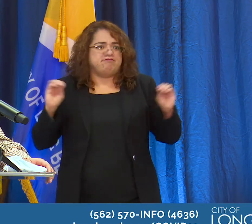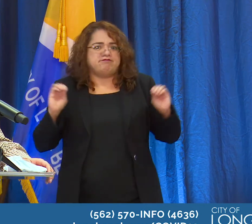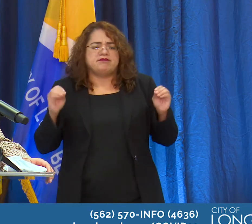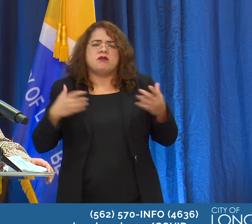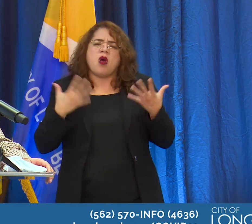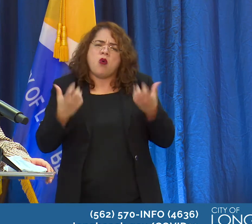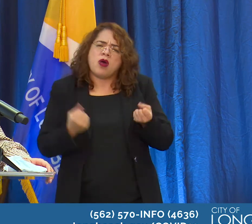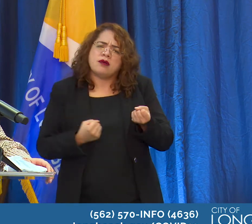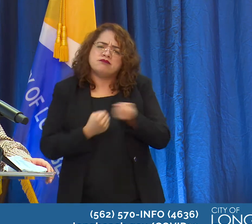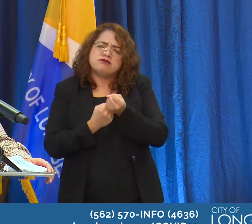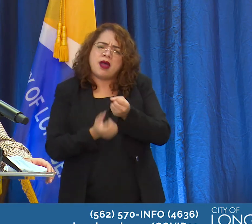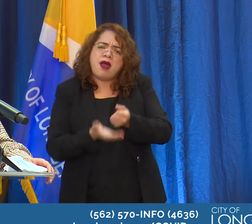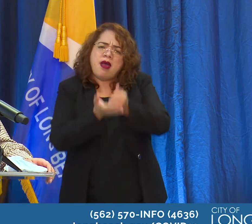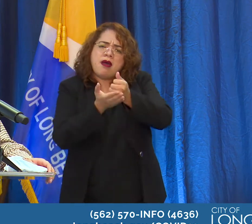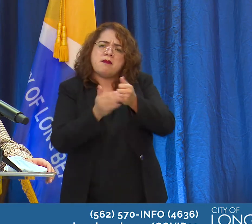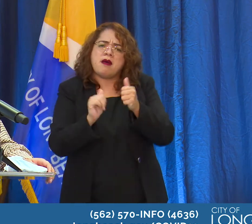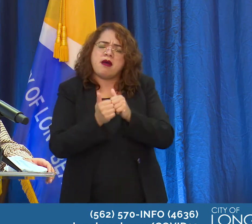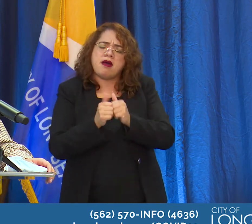favor visite